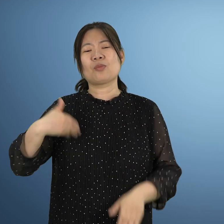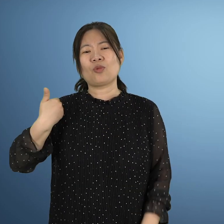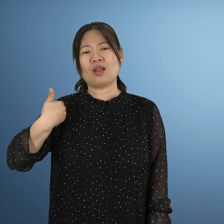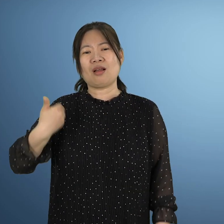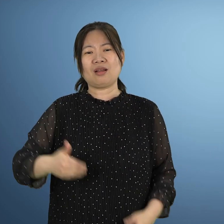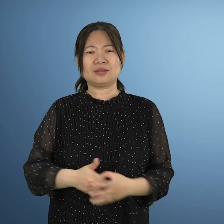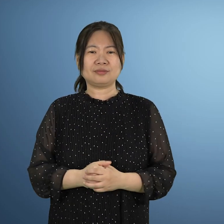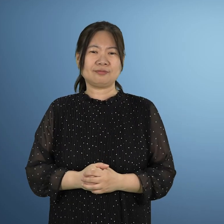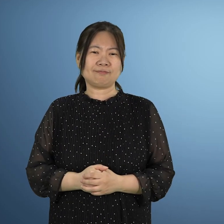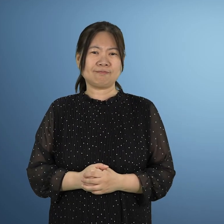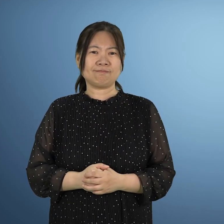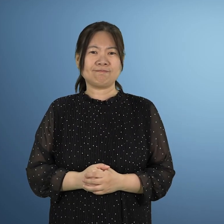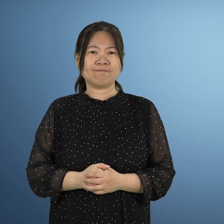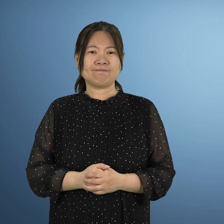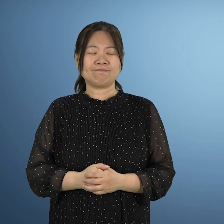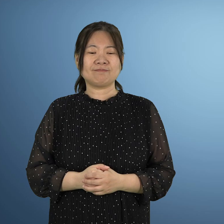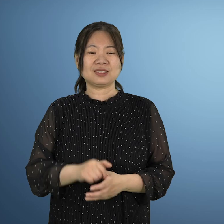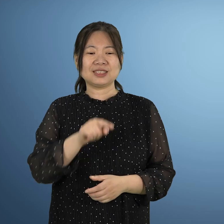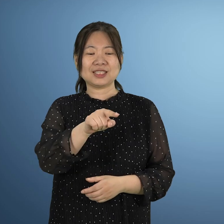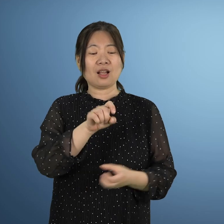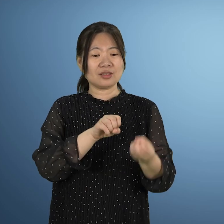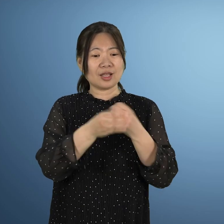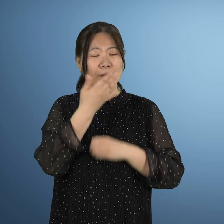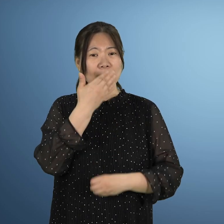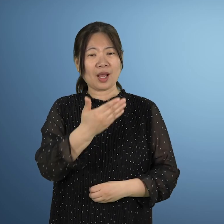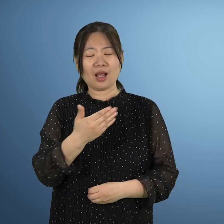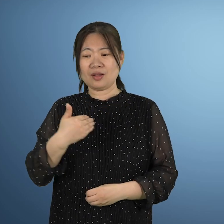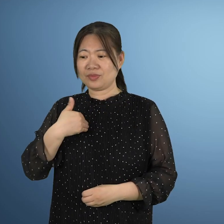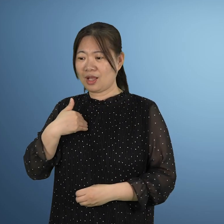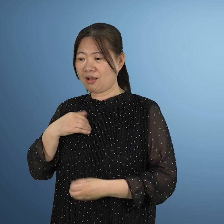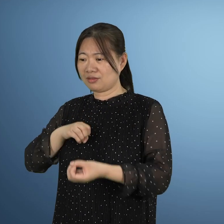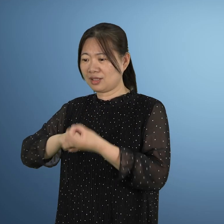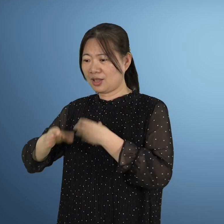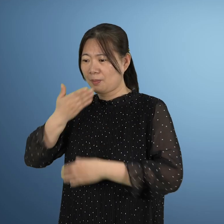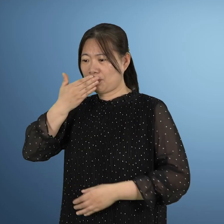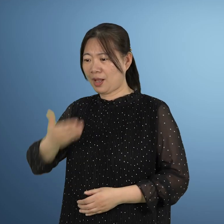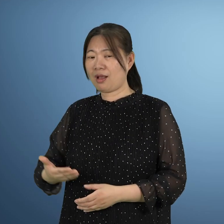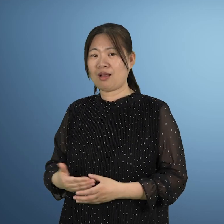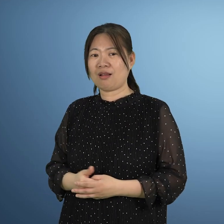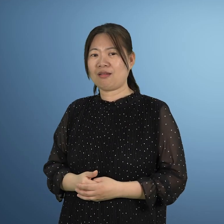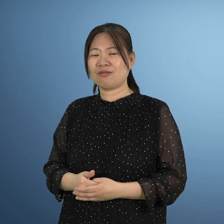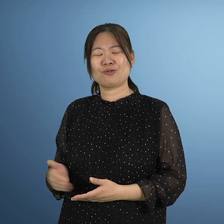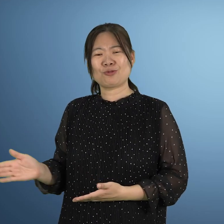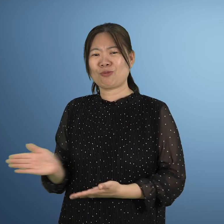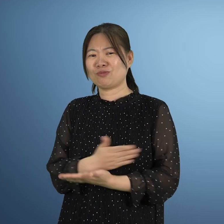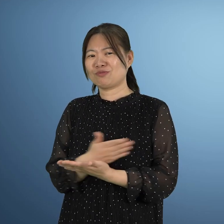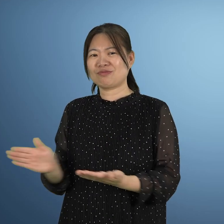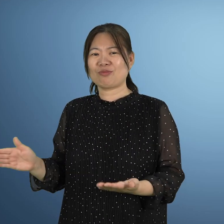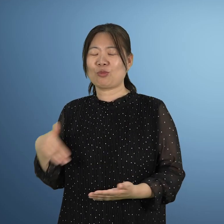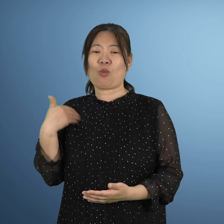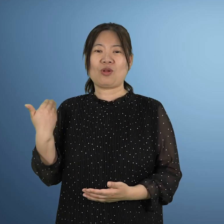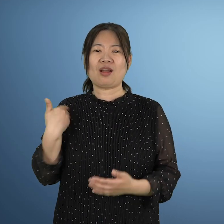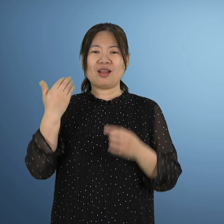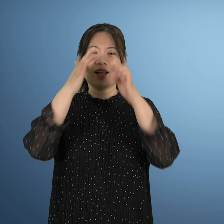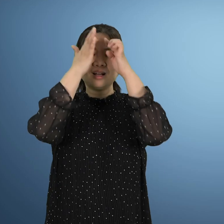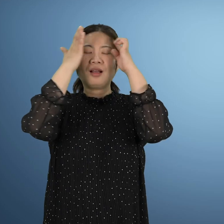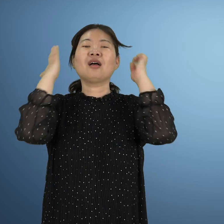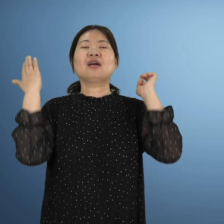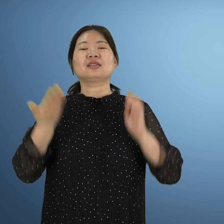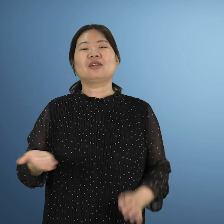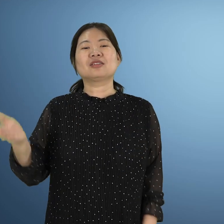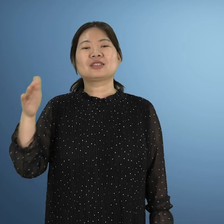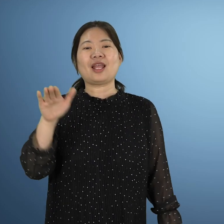몰라요. 네가 대답할 수 있겠어요? 난들 대답을 갖고 있겠어요? 몰라요.